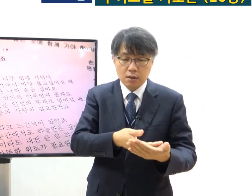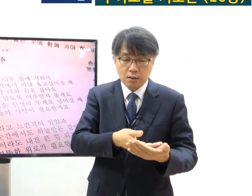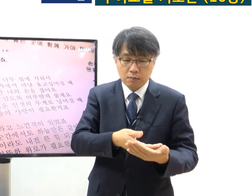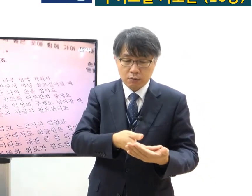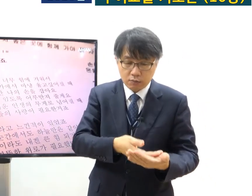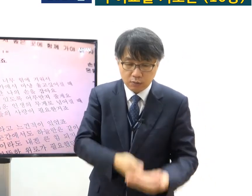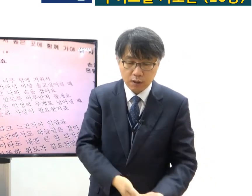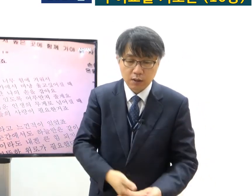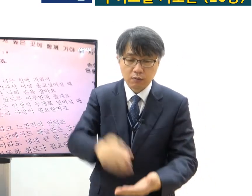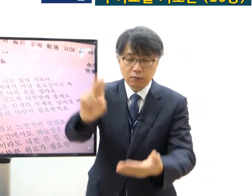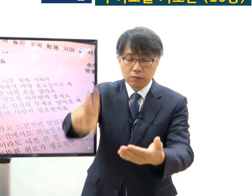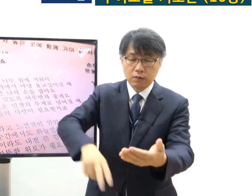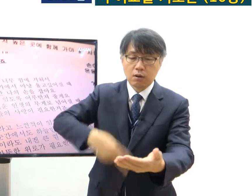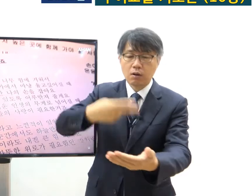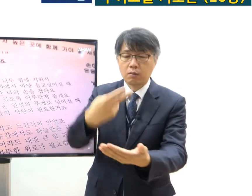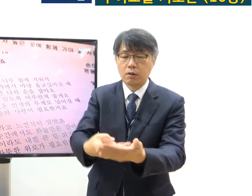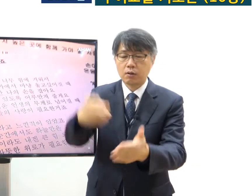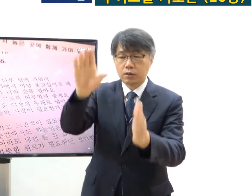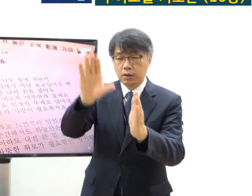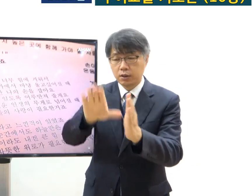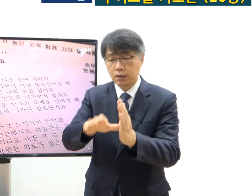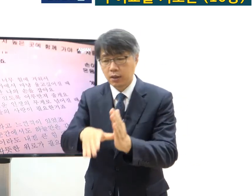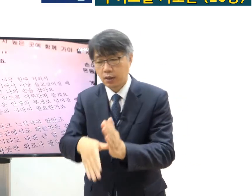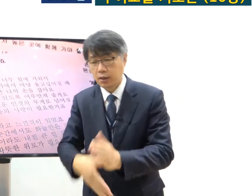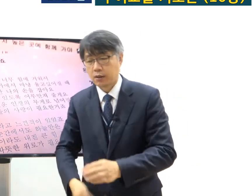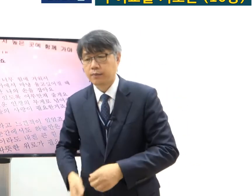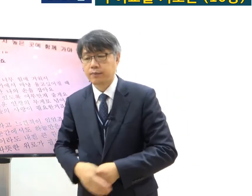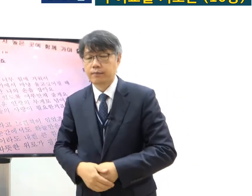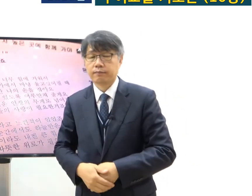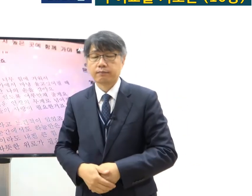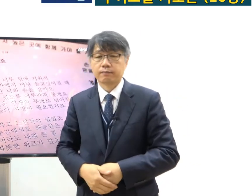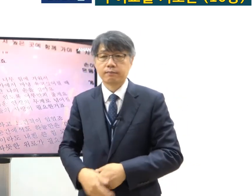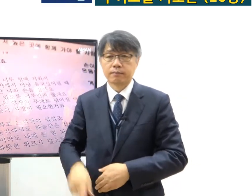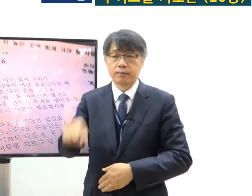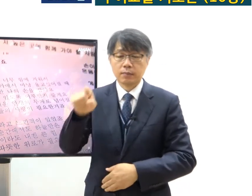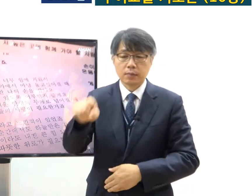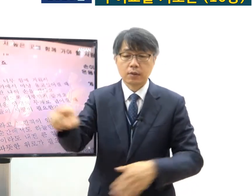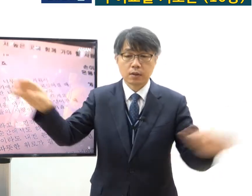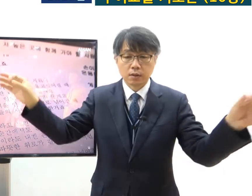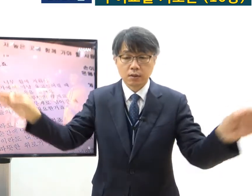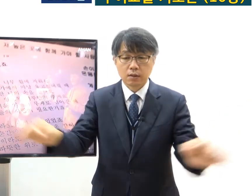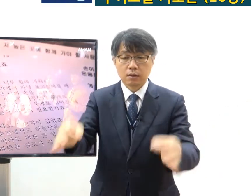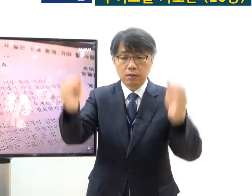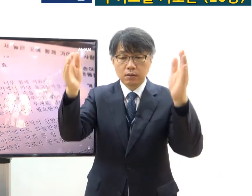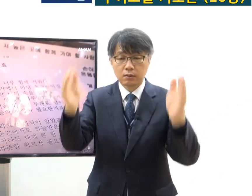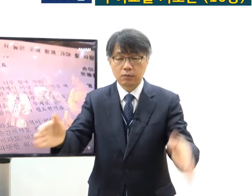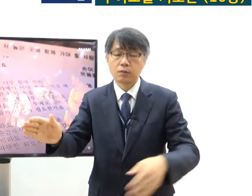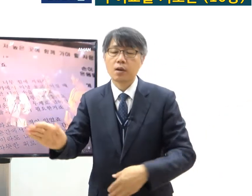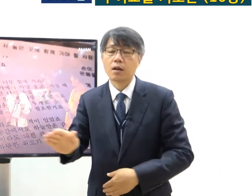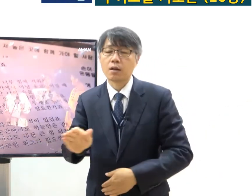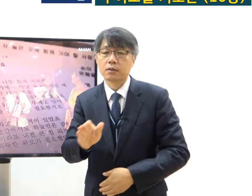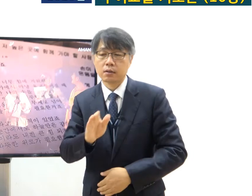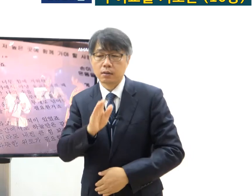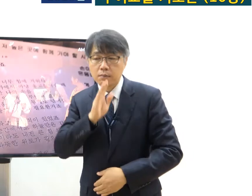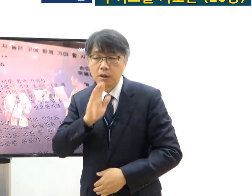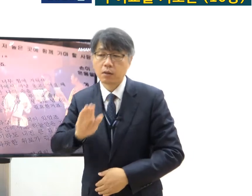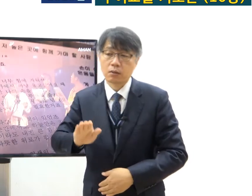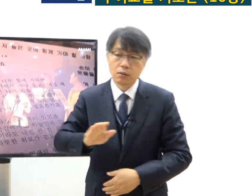인생의 무게로 넘어질 때 그 순간이